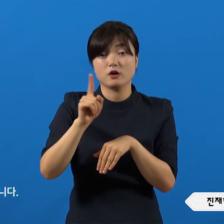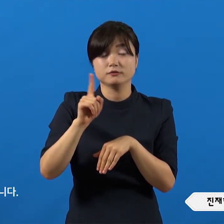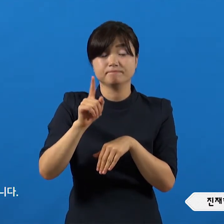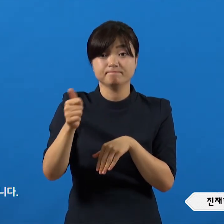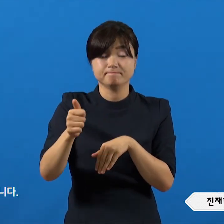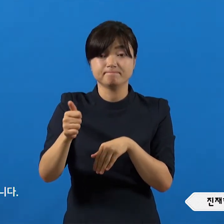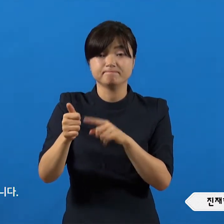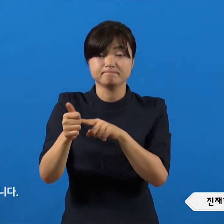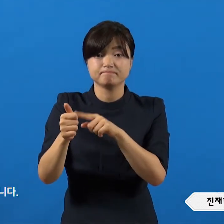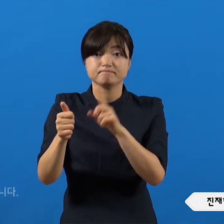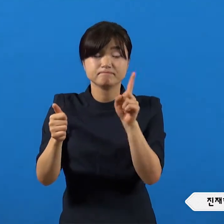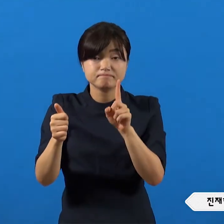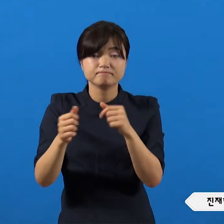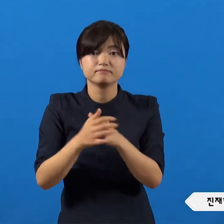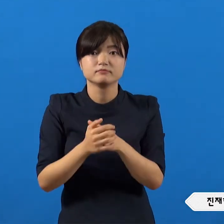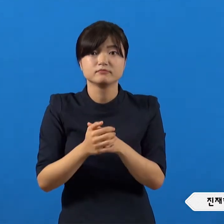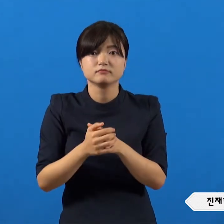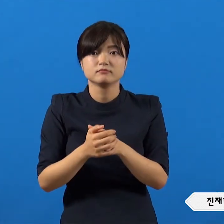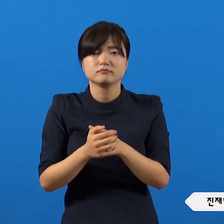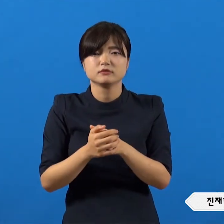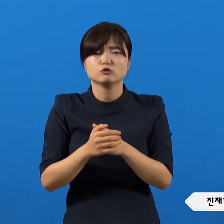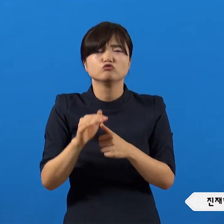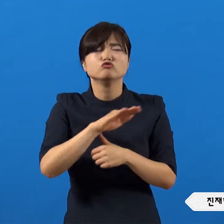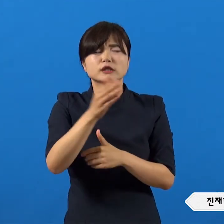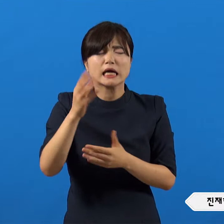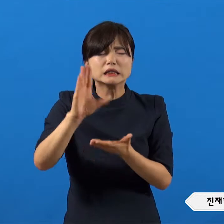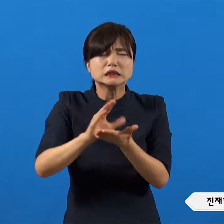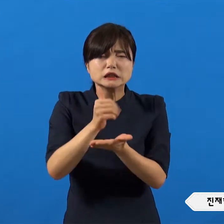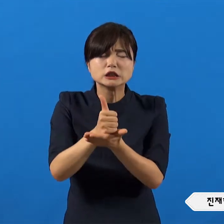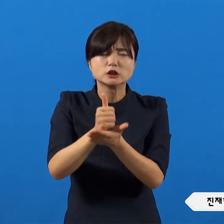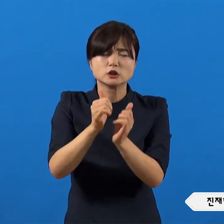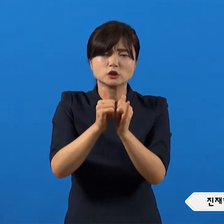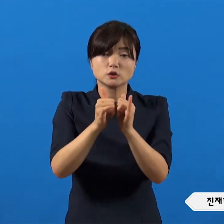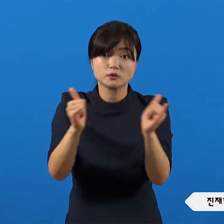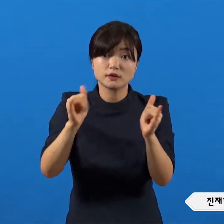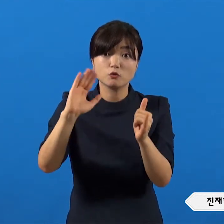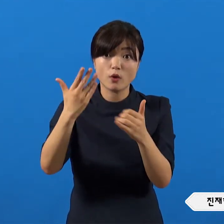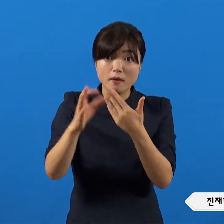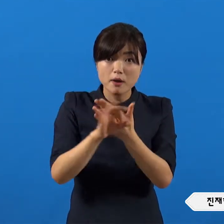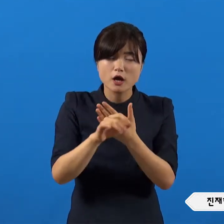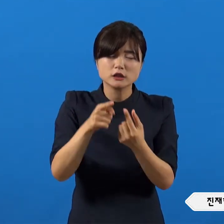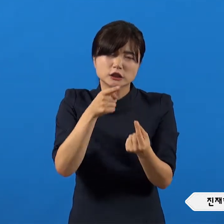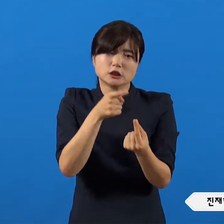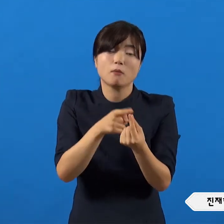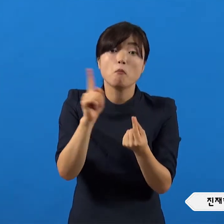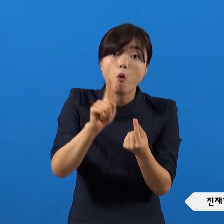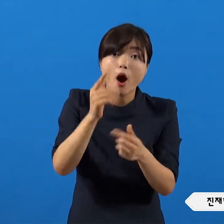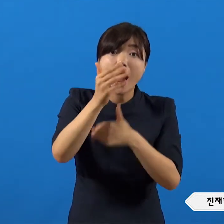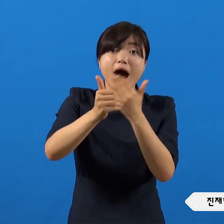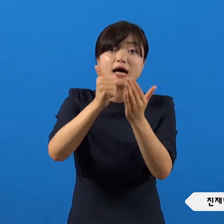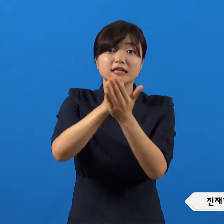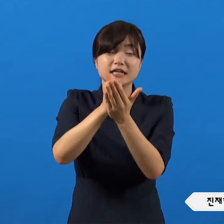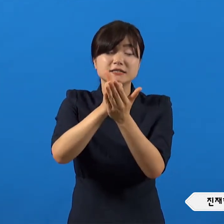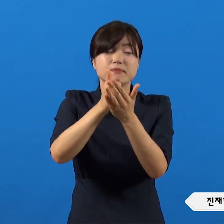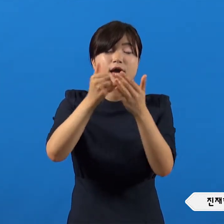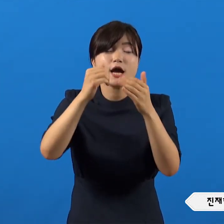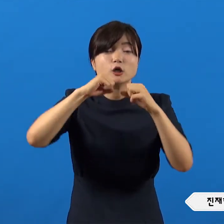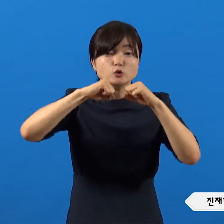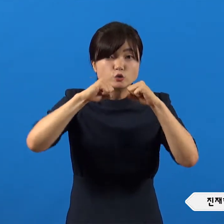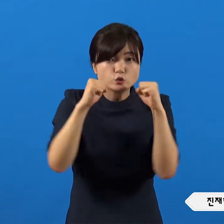분은 이야기하기를 우리가 그리스도인이 되면은 제일 먼저 하나님의 순종 학교에